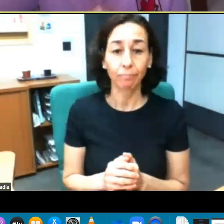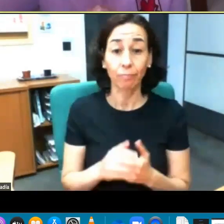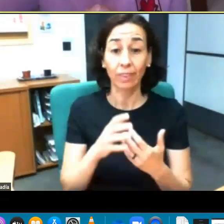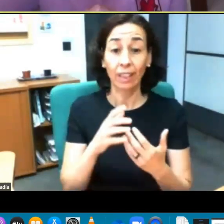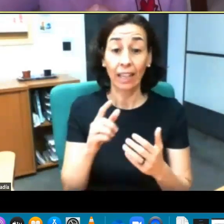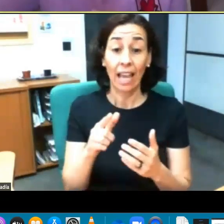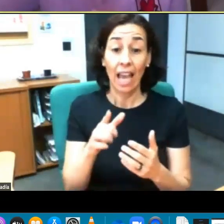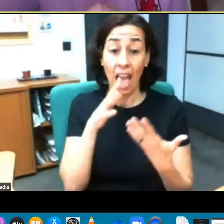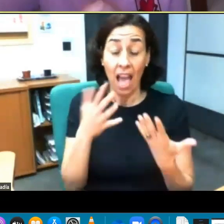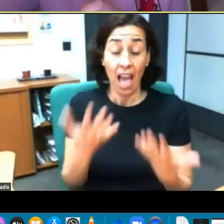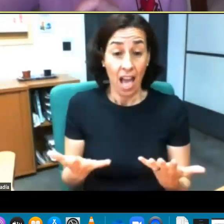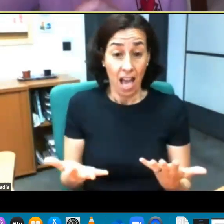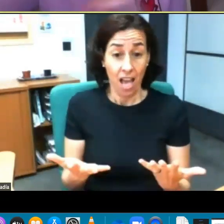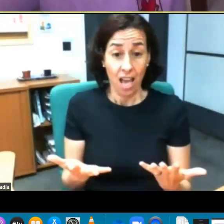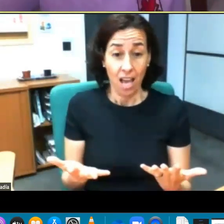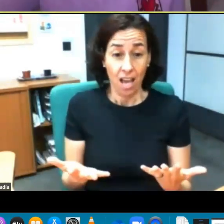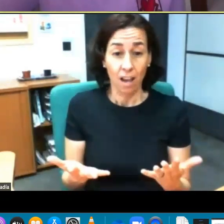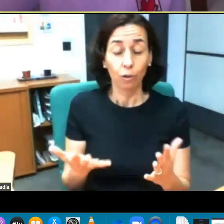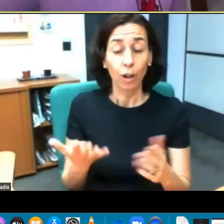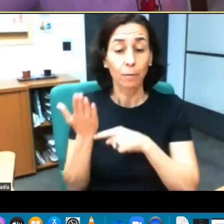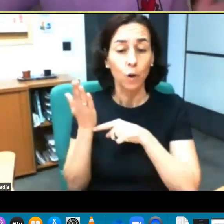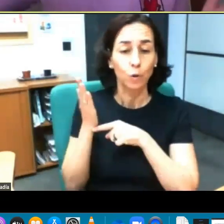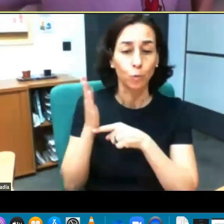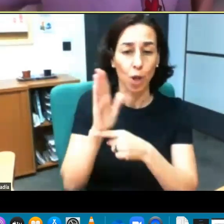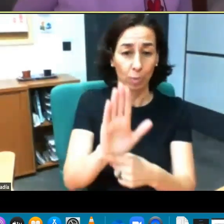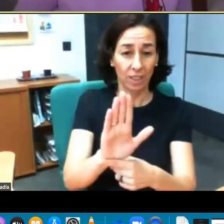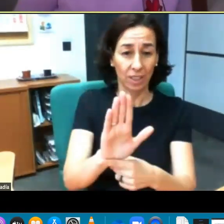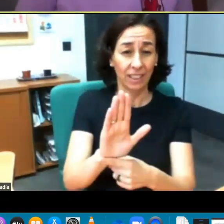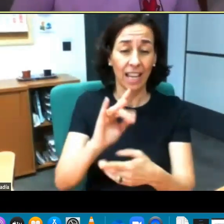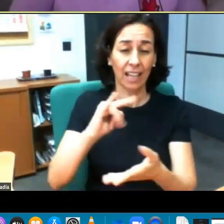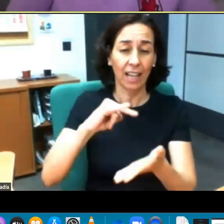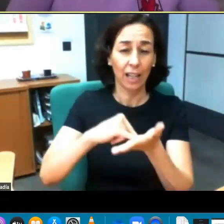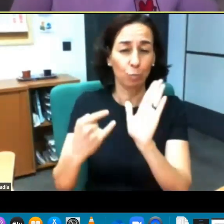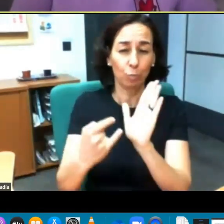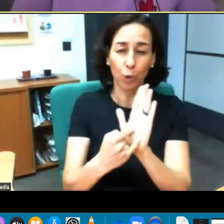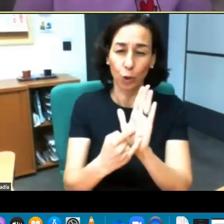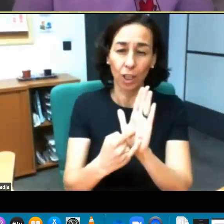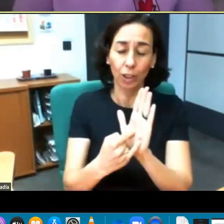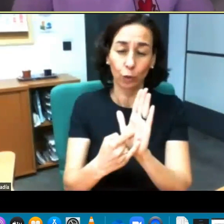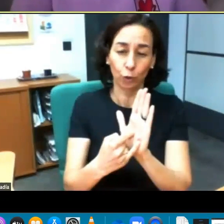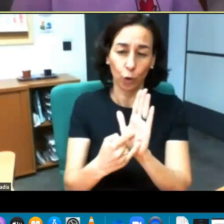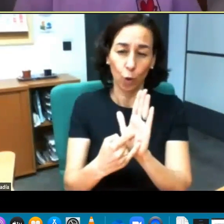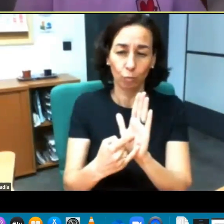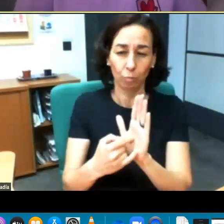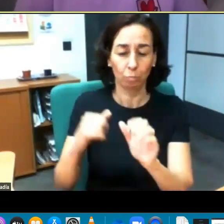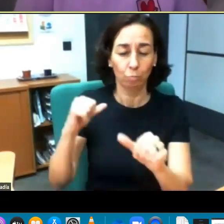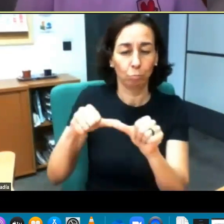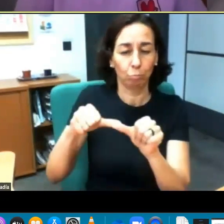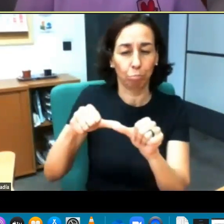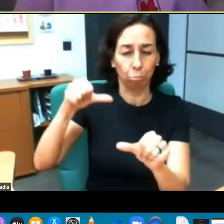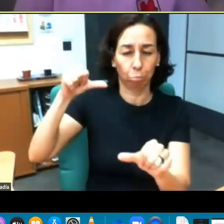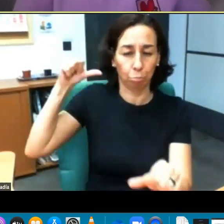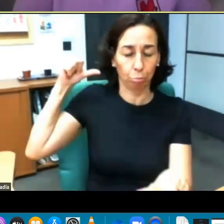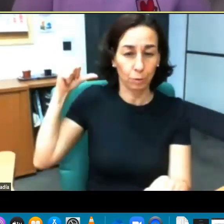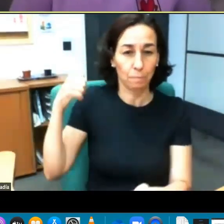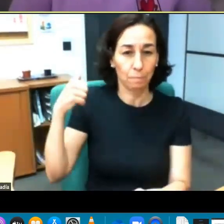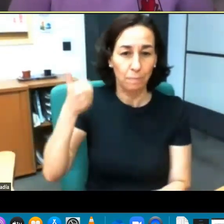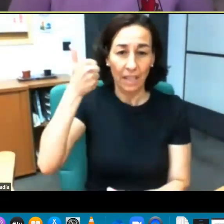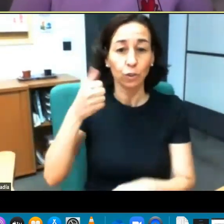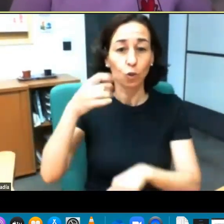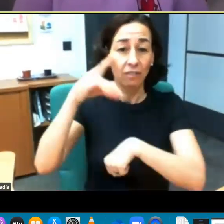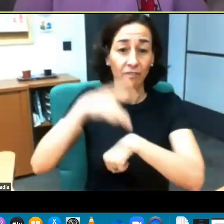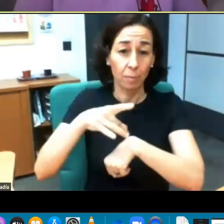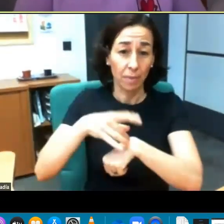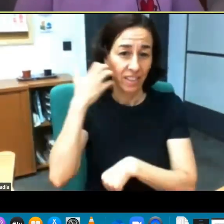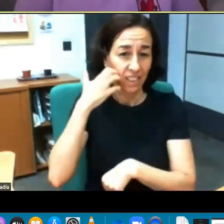siguiente diapositiva, os presento el proyecto, yo creo que más veterano de FEDER, que son las ER ya están en el cole. Como